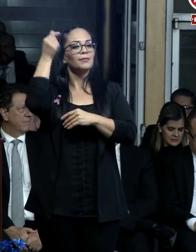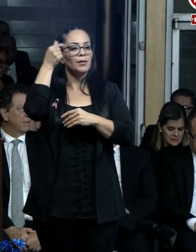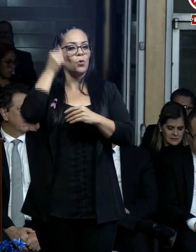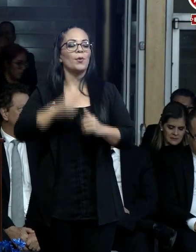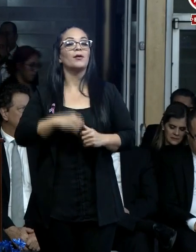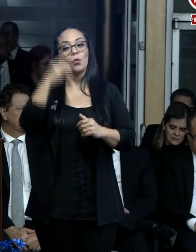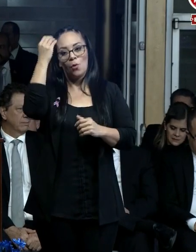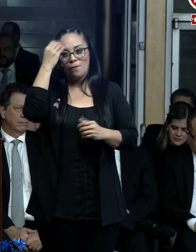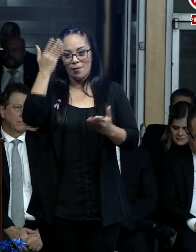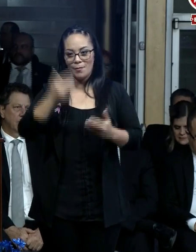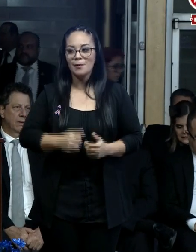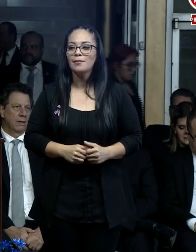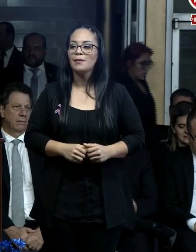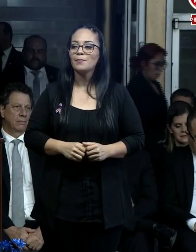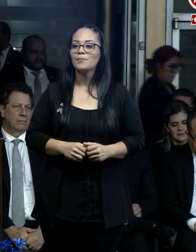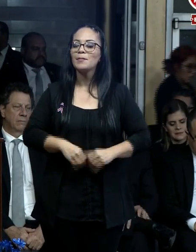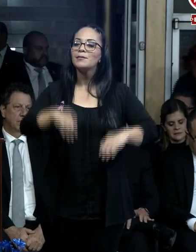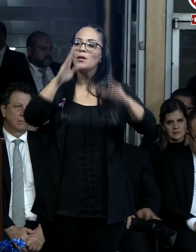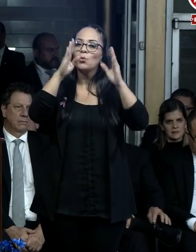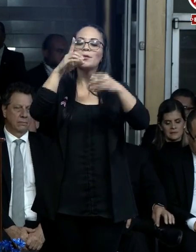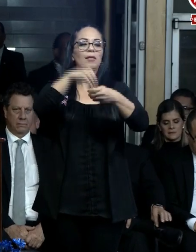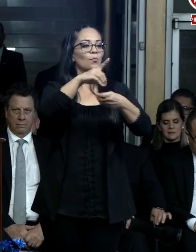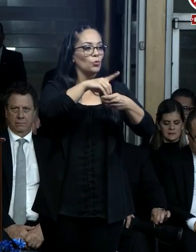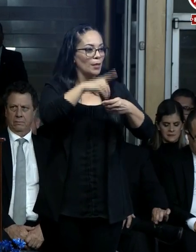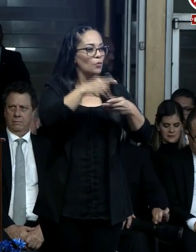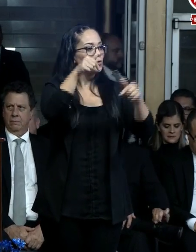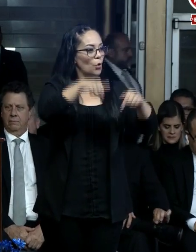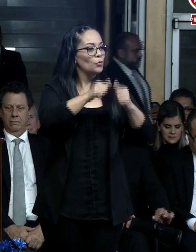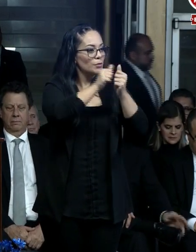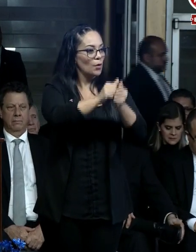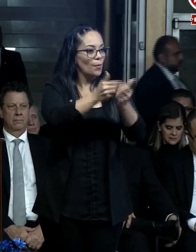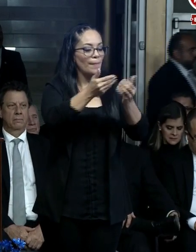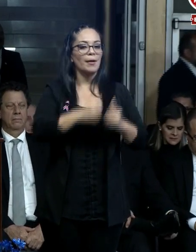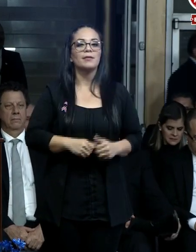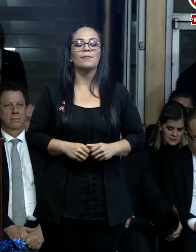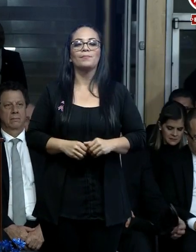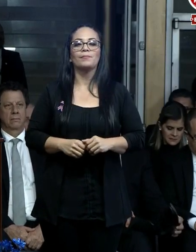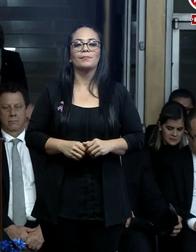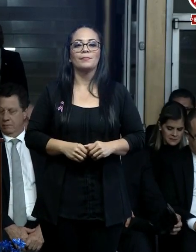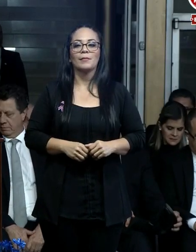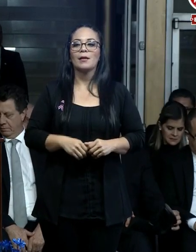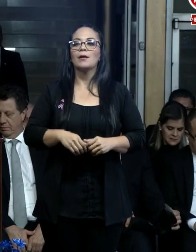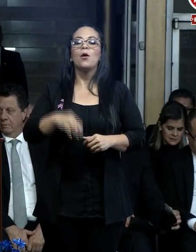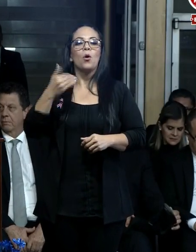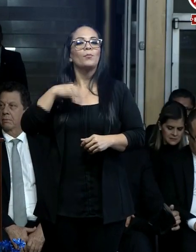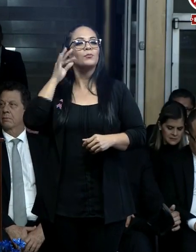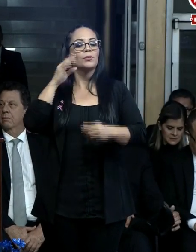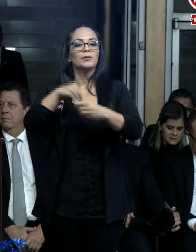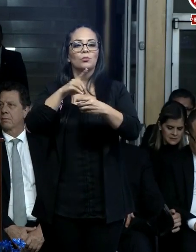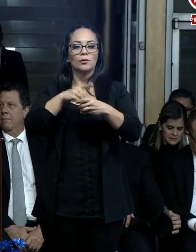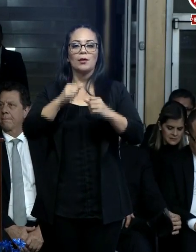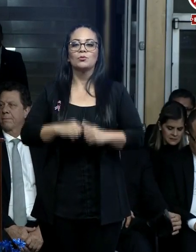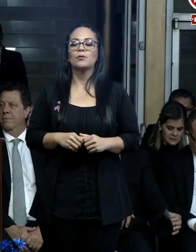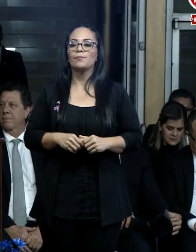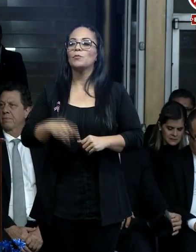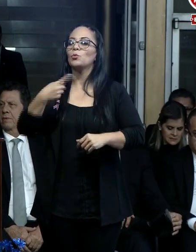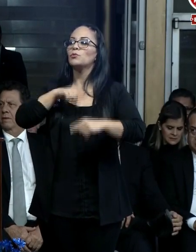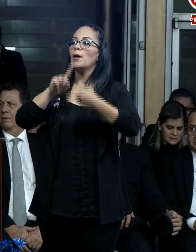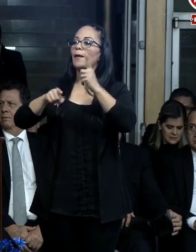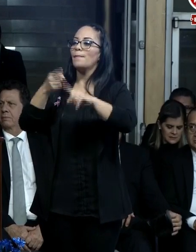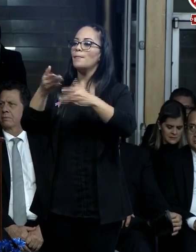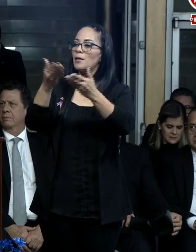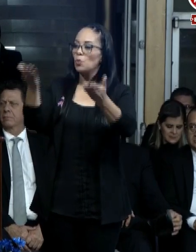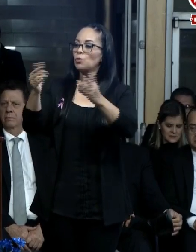gobierno, obviamente, a los diputados que nos acompañan y a las señoras diputadas, a nuestros amigos